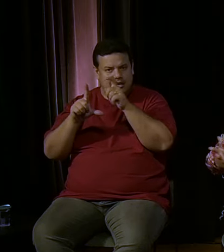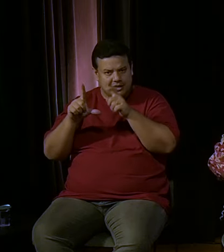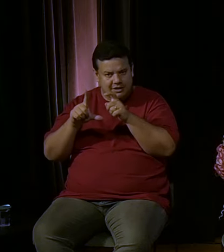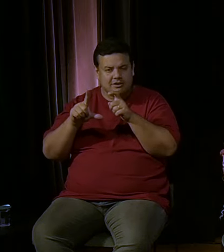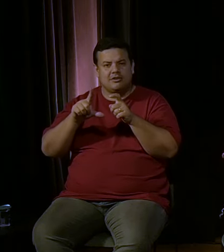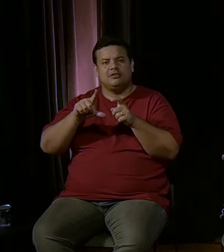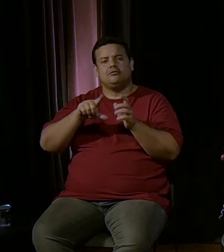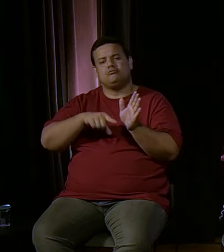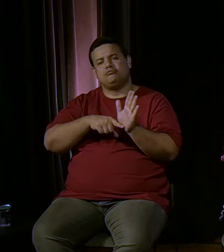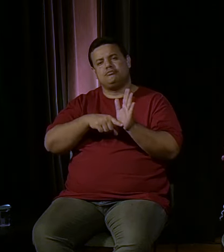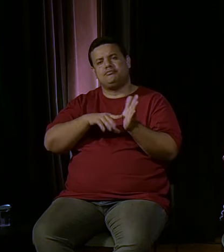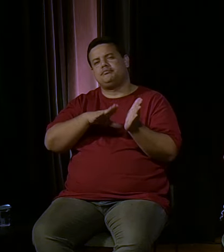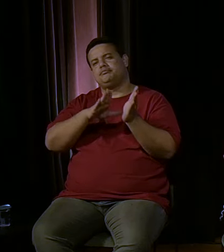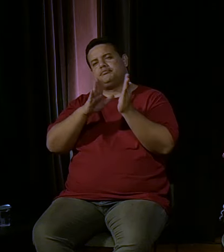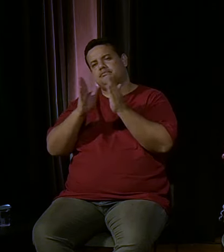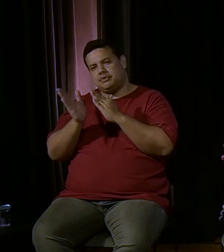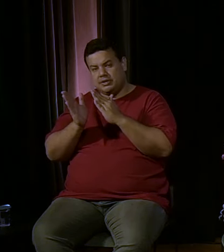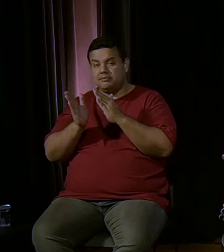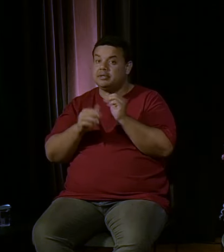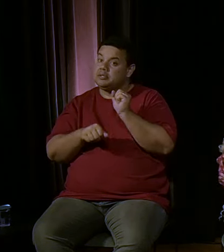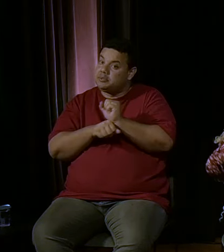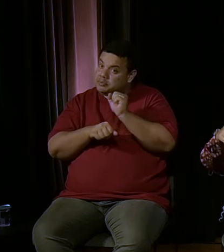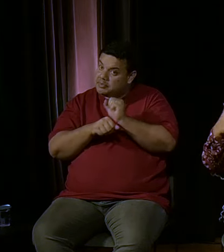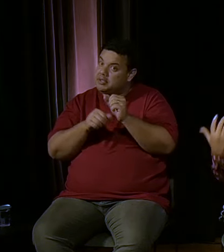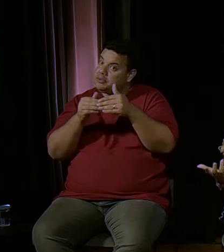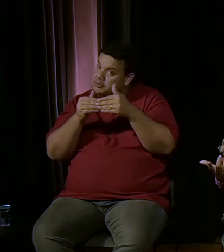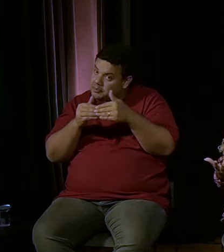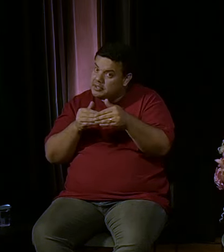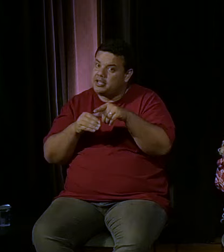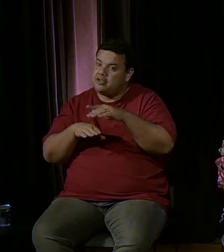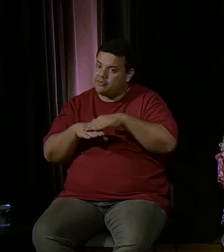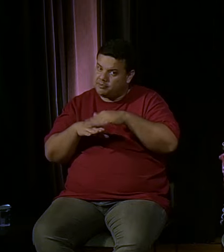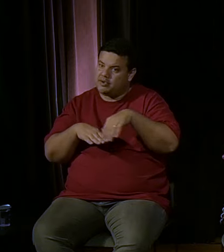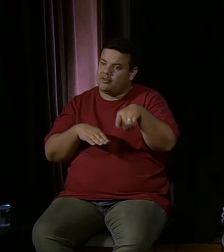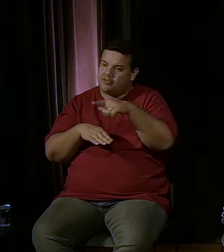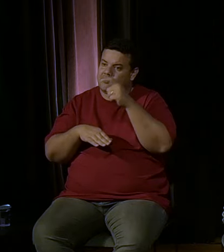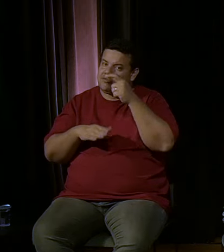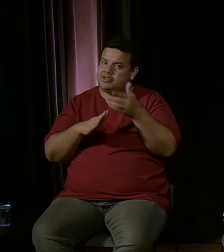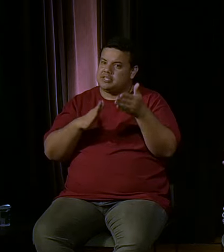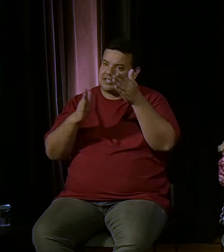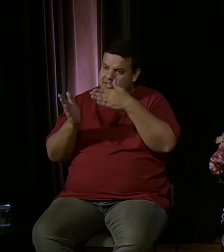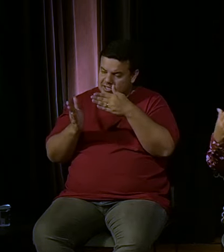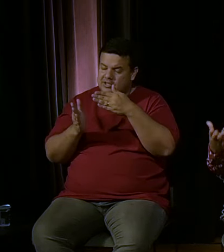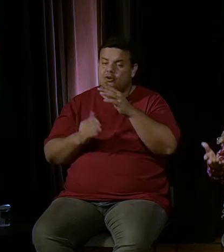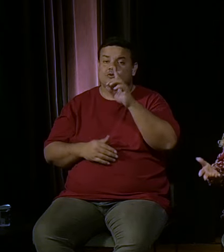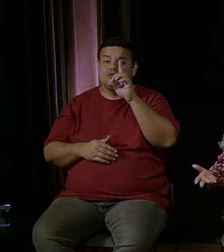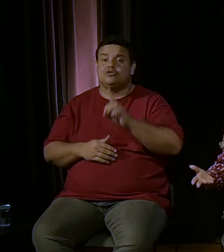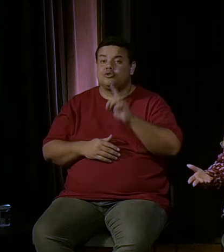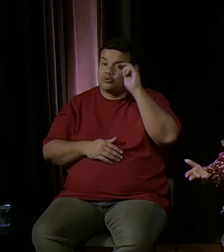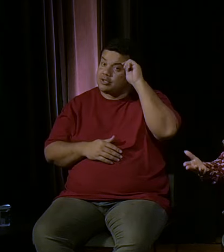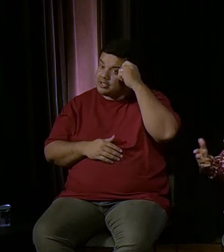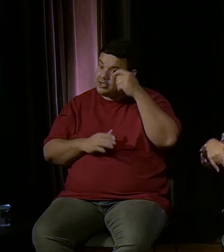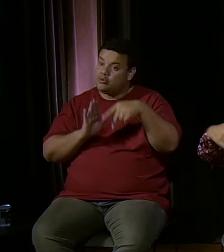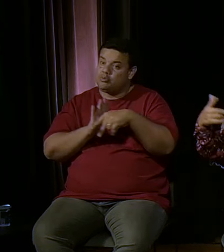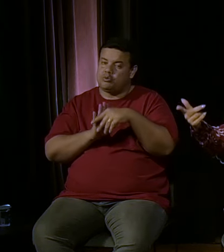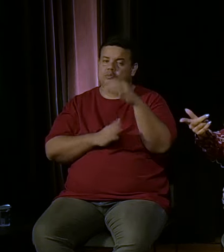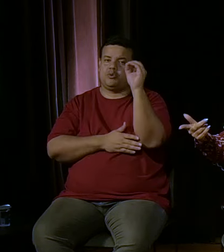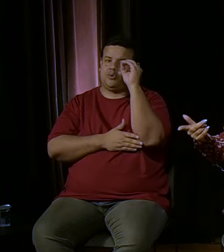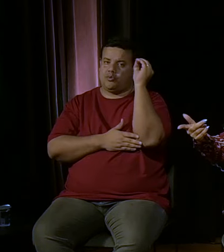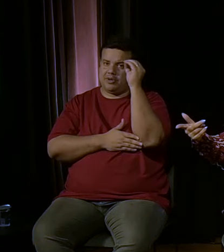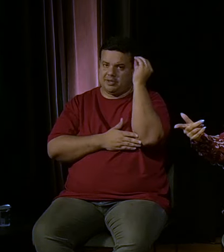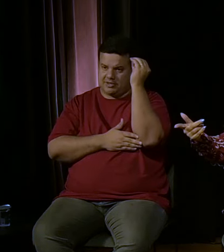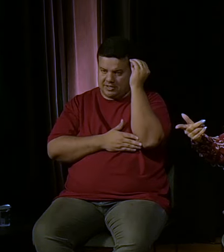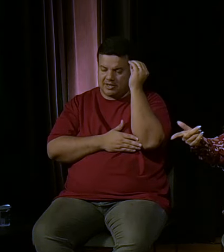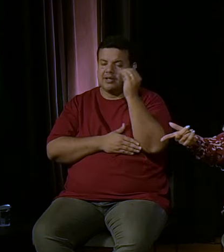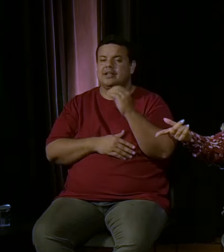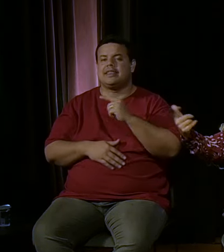esteja aqui também para vocês assistirem, que é um diretor negro lá do Rio Grande do Sul. A gente tem a própria Adélia Sampaio, que apesar de